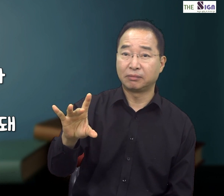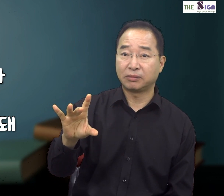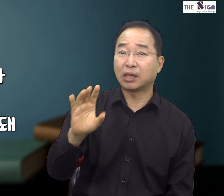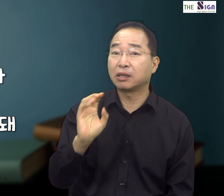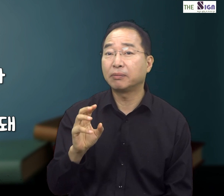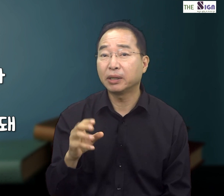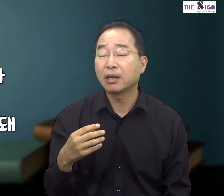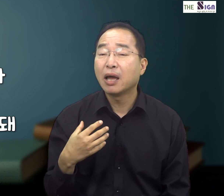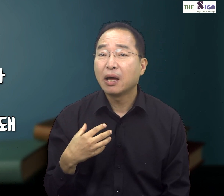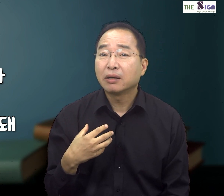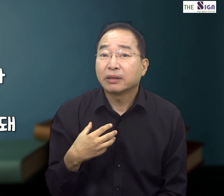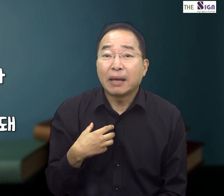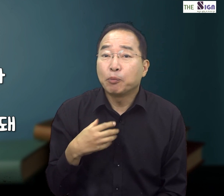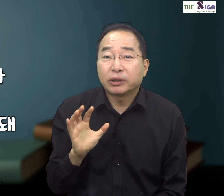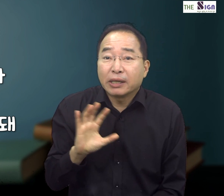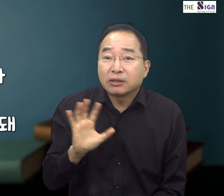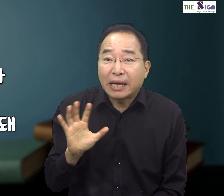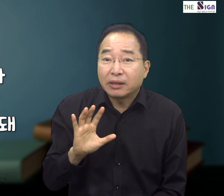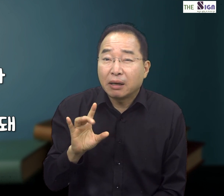자, 그러면 난 못하겠어. 안 돼 아마?